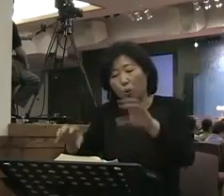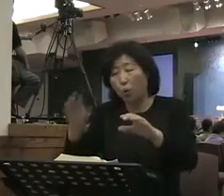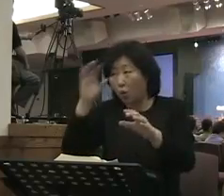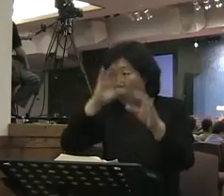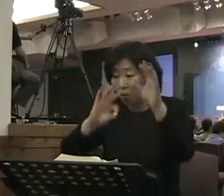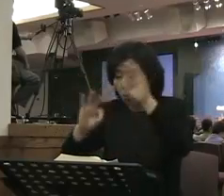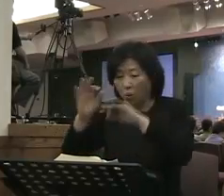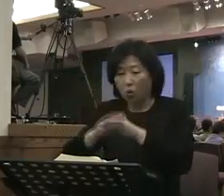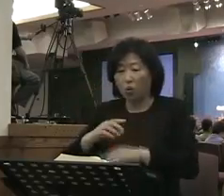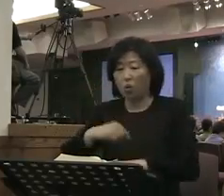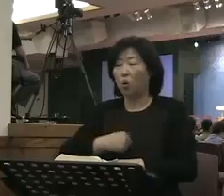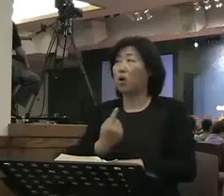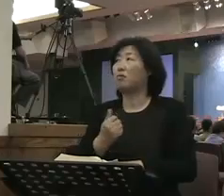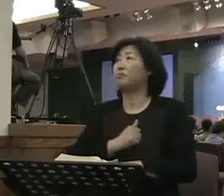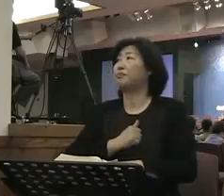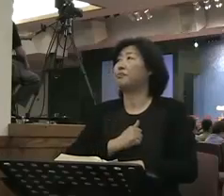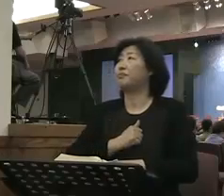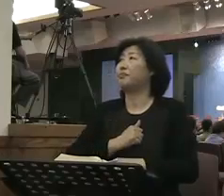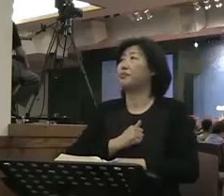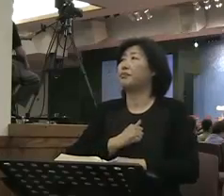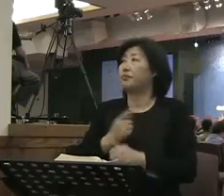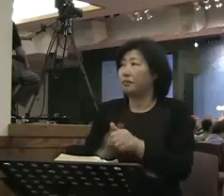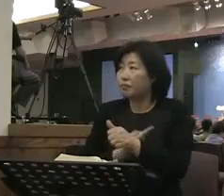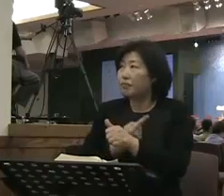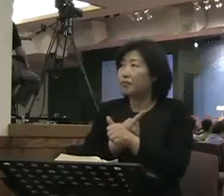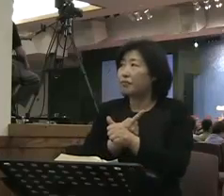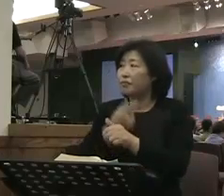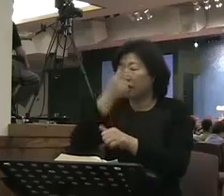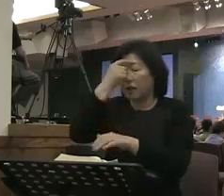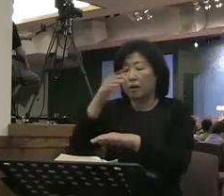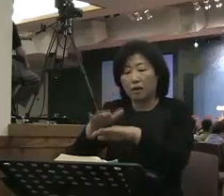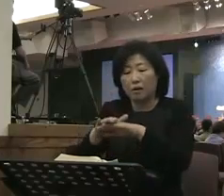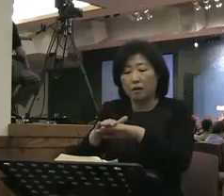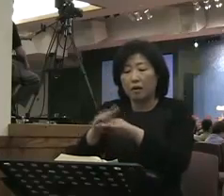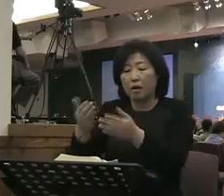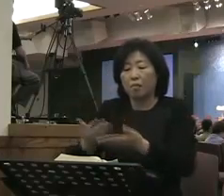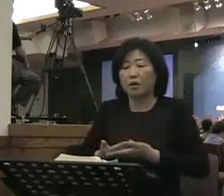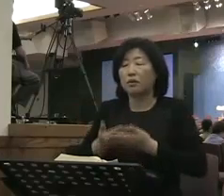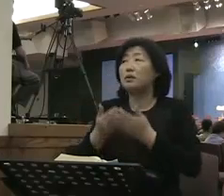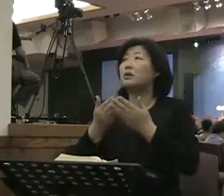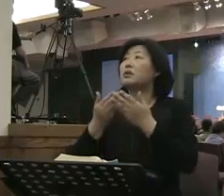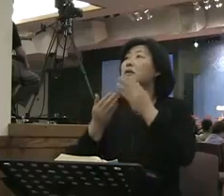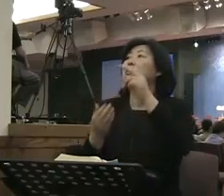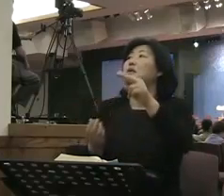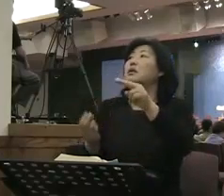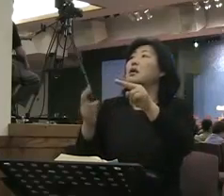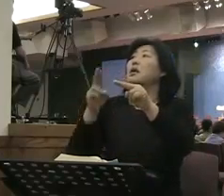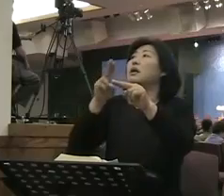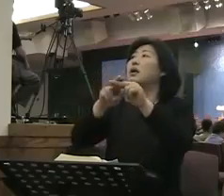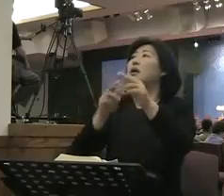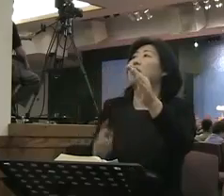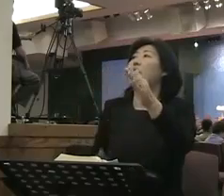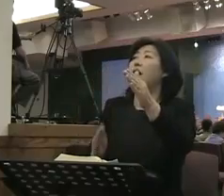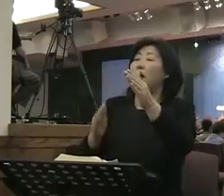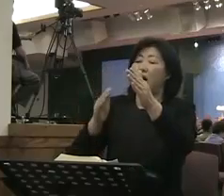나중에는 자신 스스로를 올려서 예배를 스스로 받는 자의 자리까지 가게 되는 것입니다.